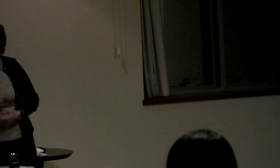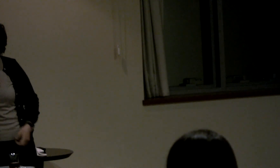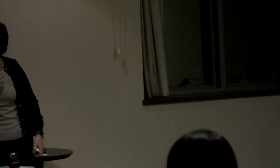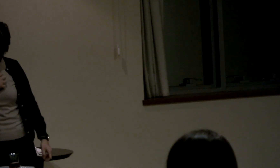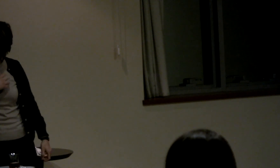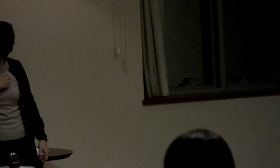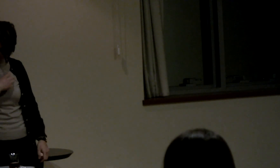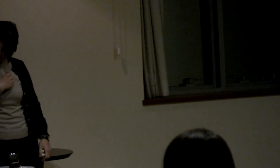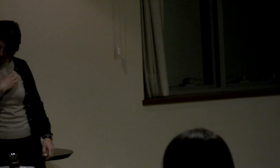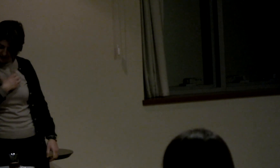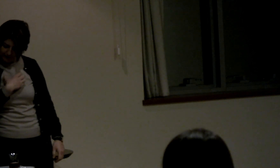Kendi.